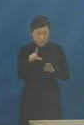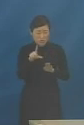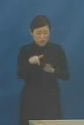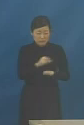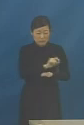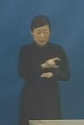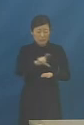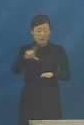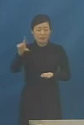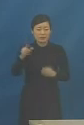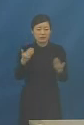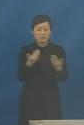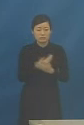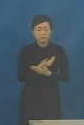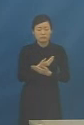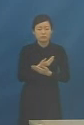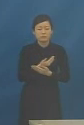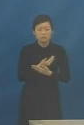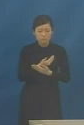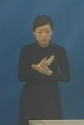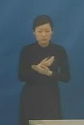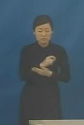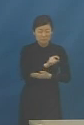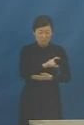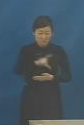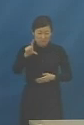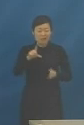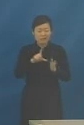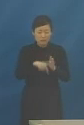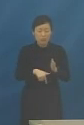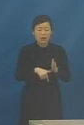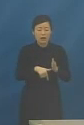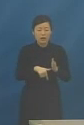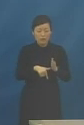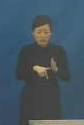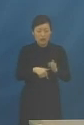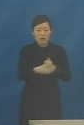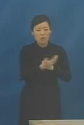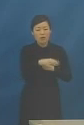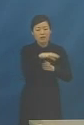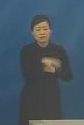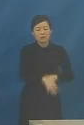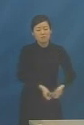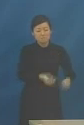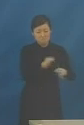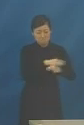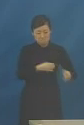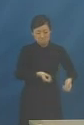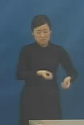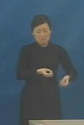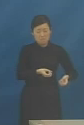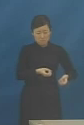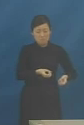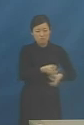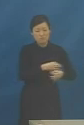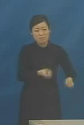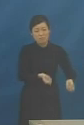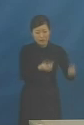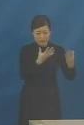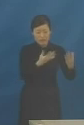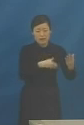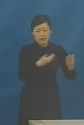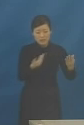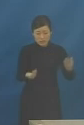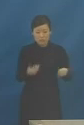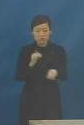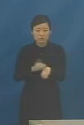そしてあのまず保健所がパンクをしますその後まあ2週間くらい遅れてか医療機関がパンコースんです